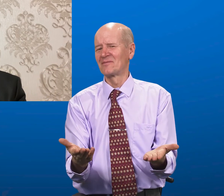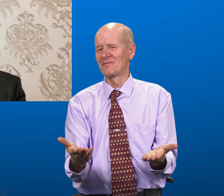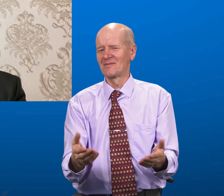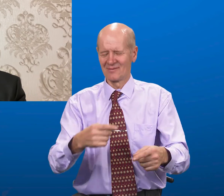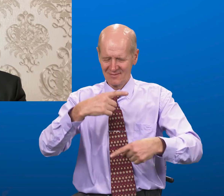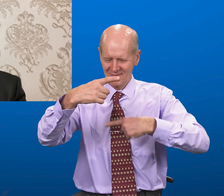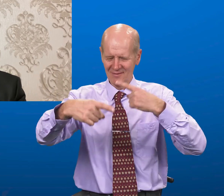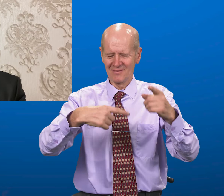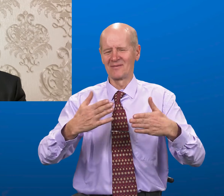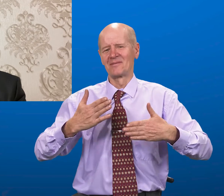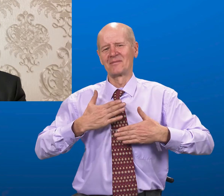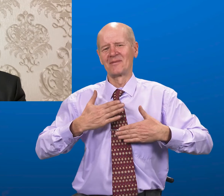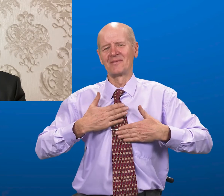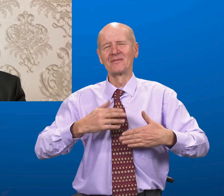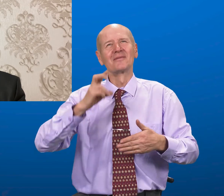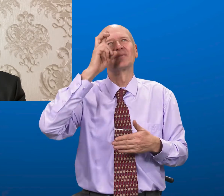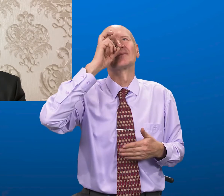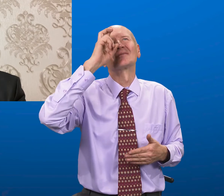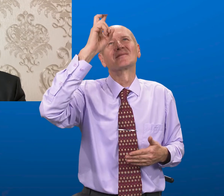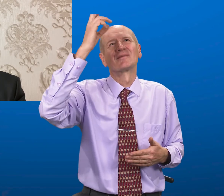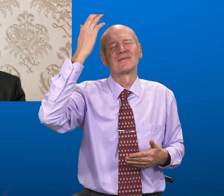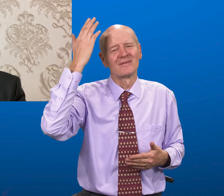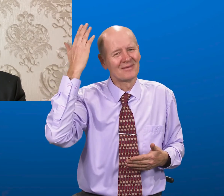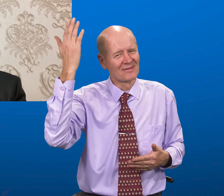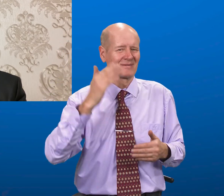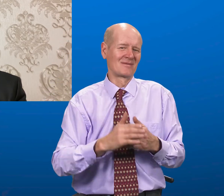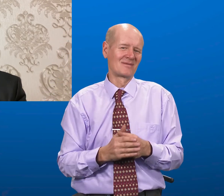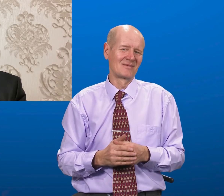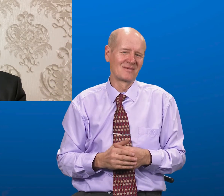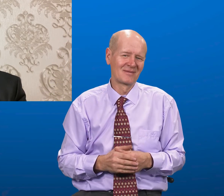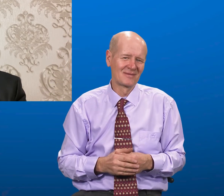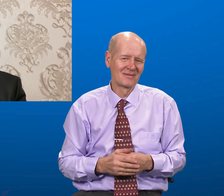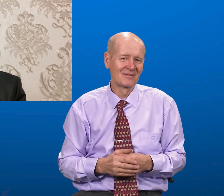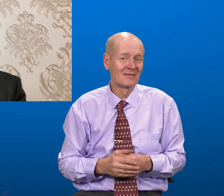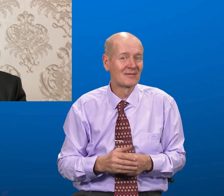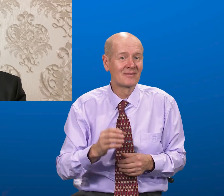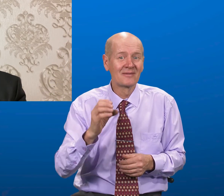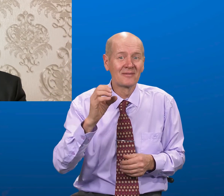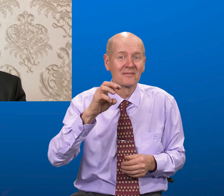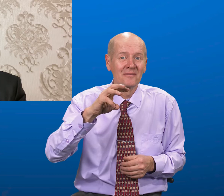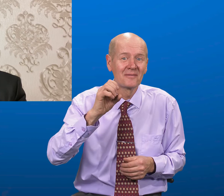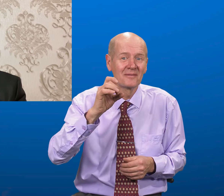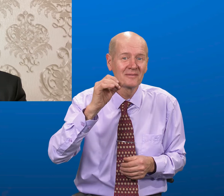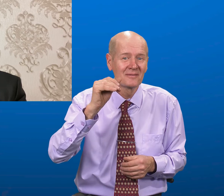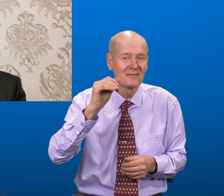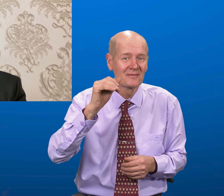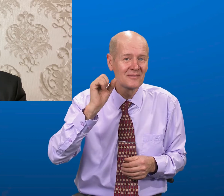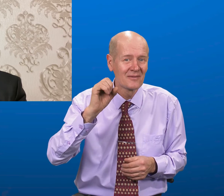достойными наследниками Его царства. В Евангелии от Матфея